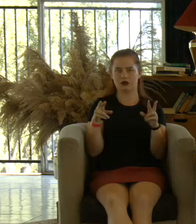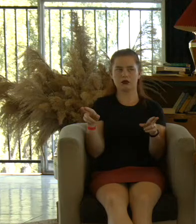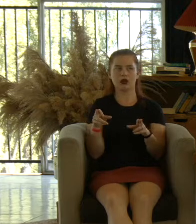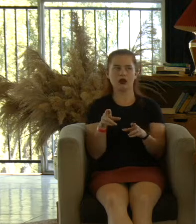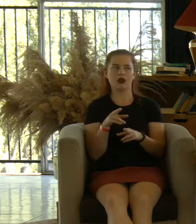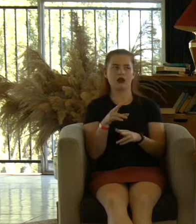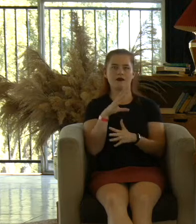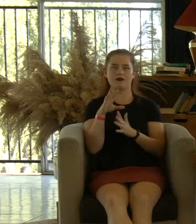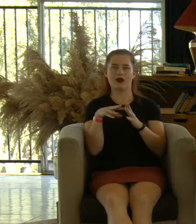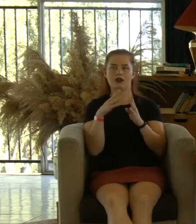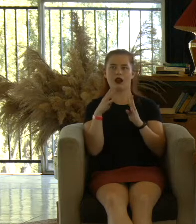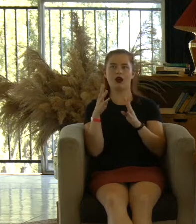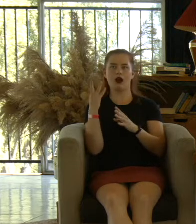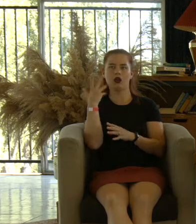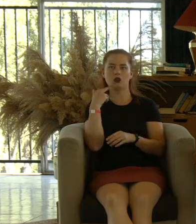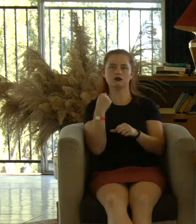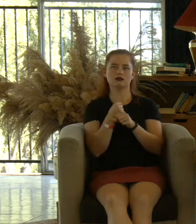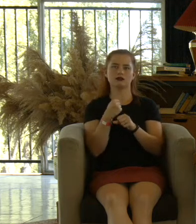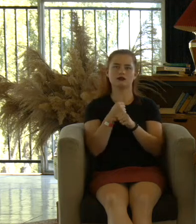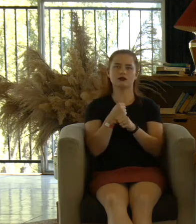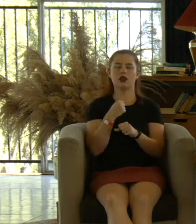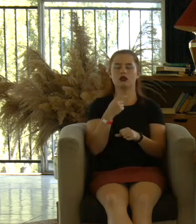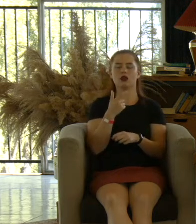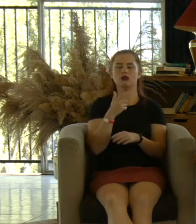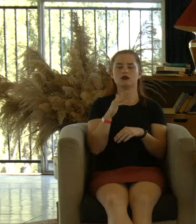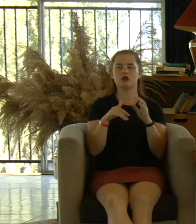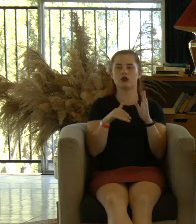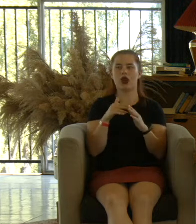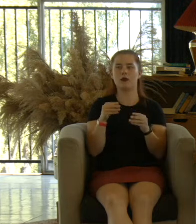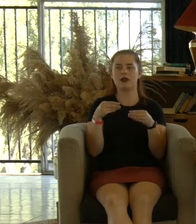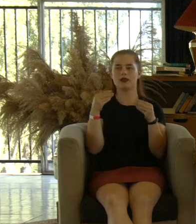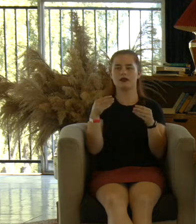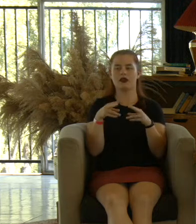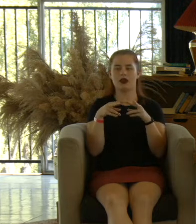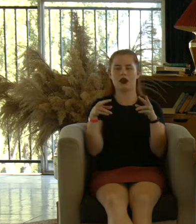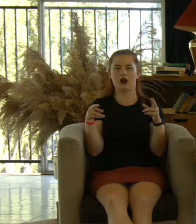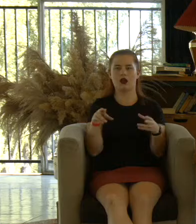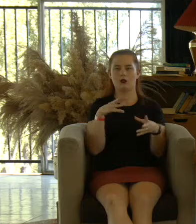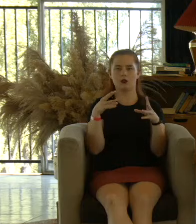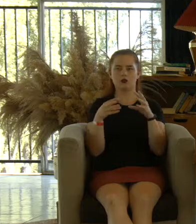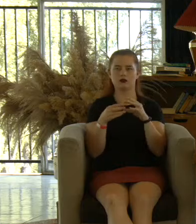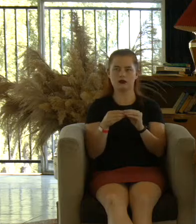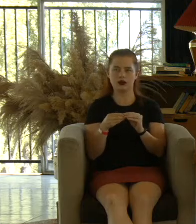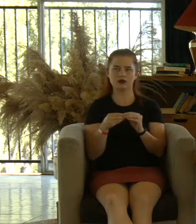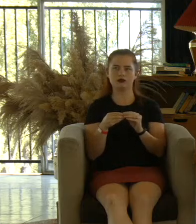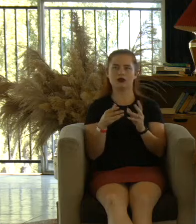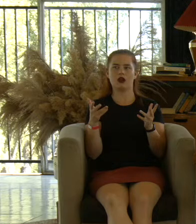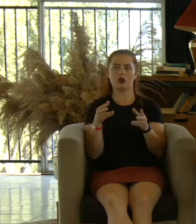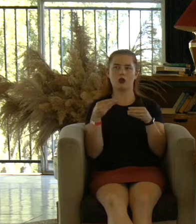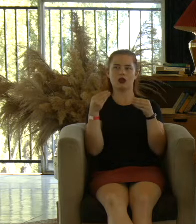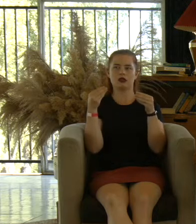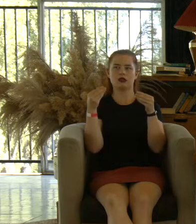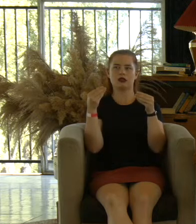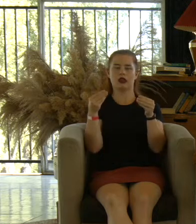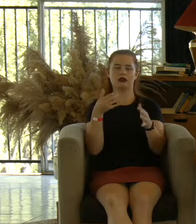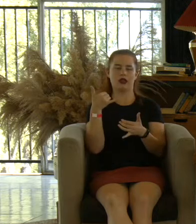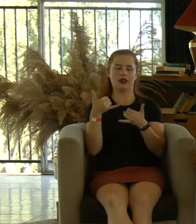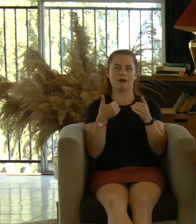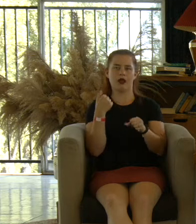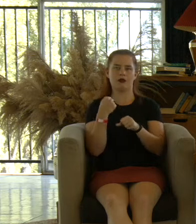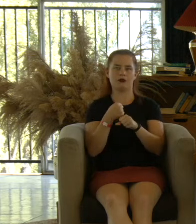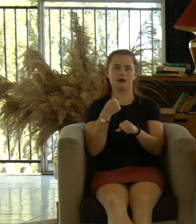Виноградник, который они обрабатывают руками без химии, не даст никогда такой же урожай с гектара, который даст химически обработанный